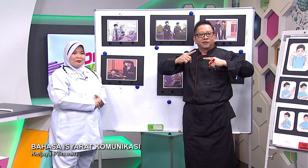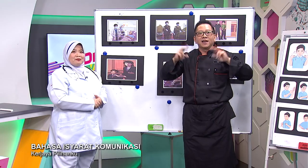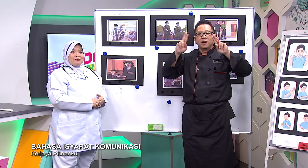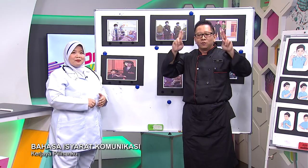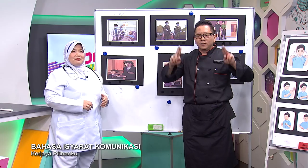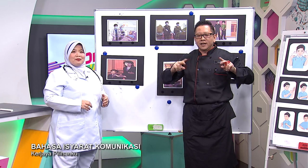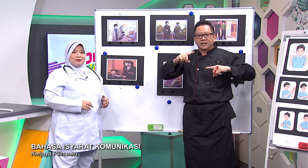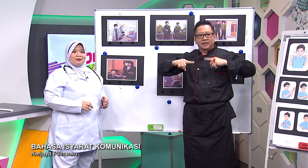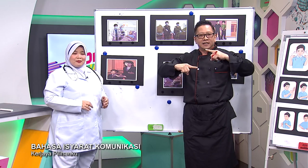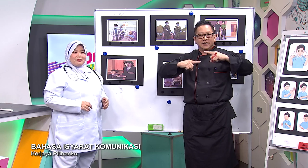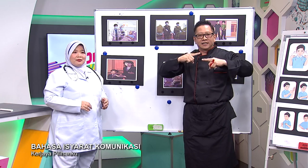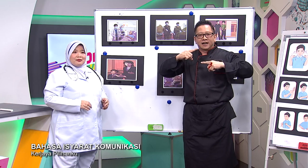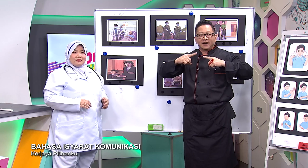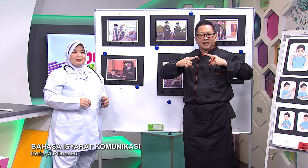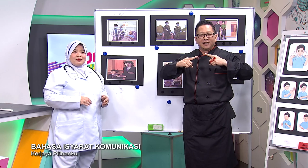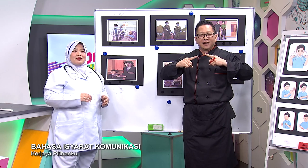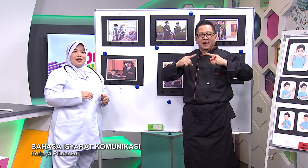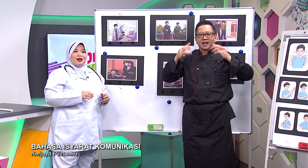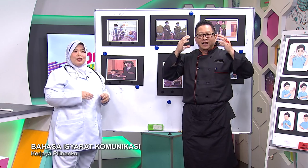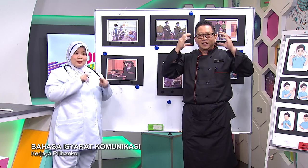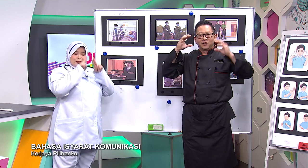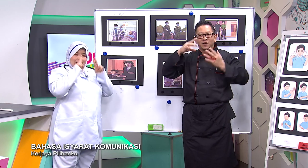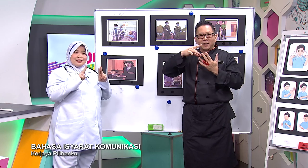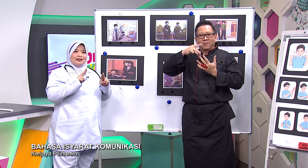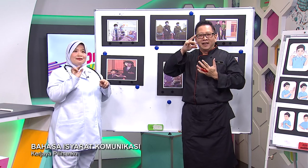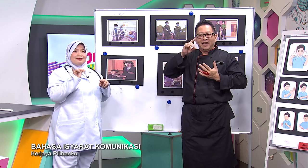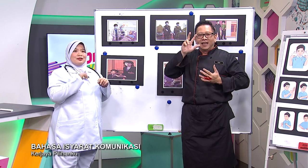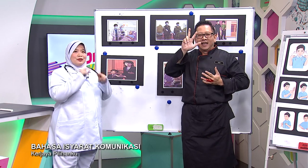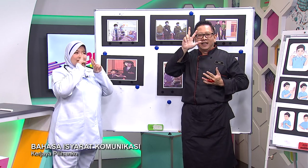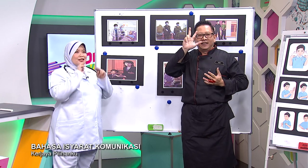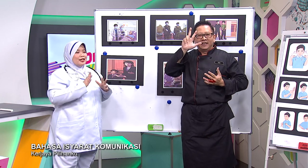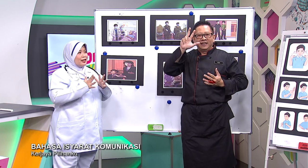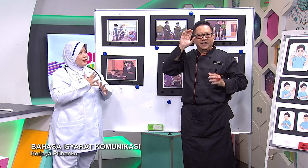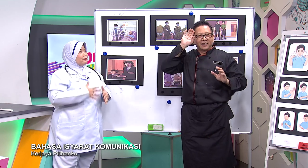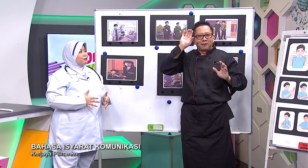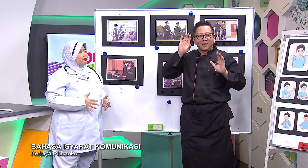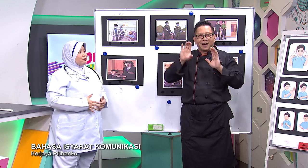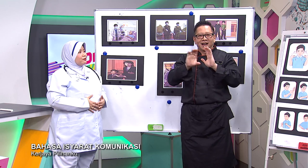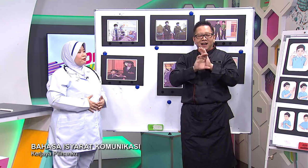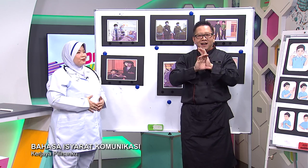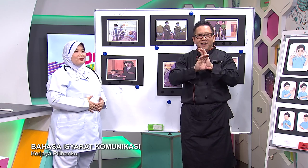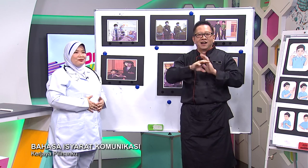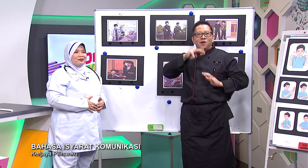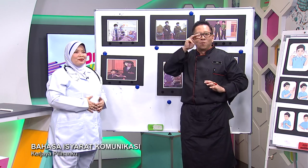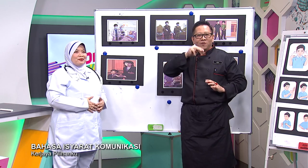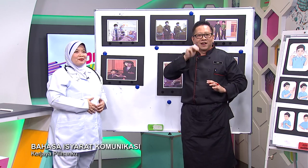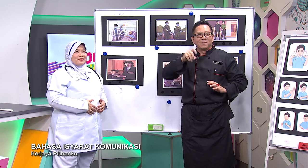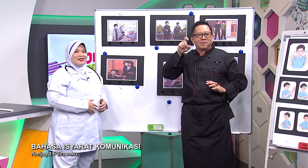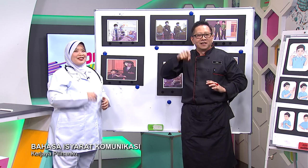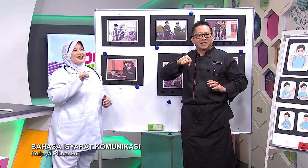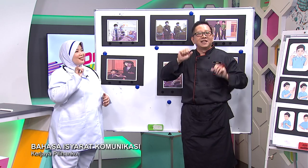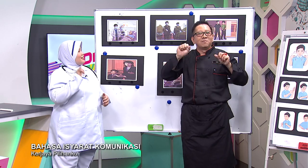isyarat. Okey, ujian isyarat. Cikgu akan pilih tiga gambar.